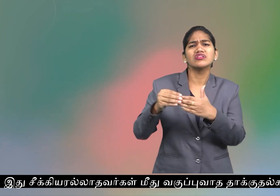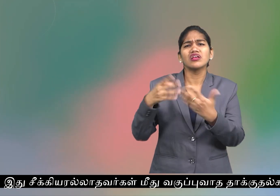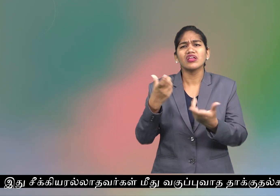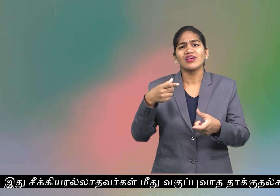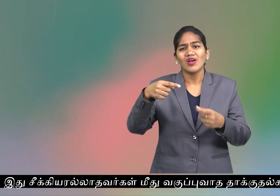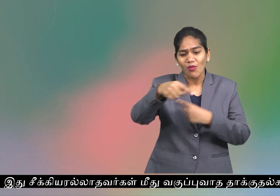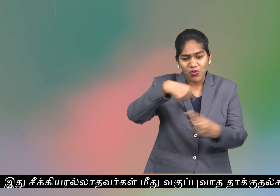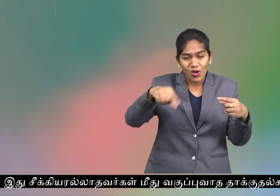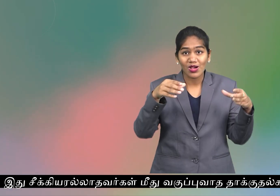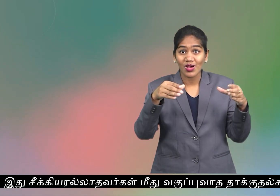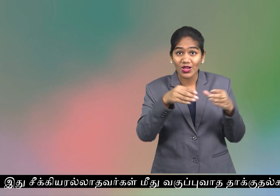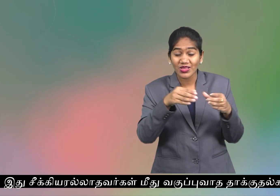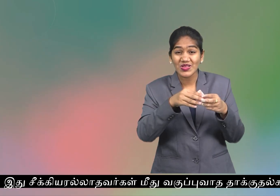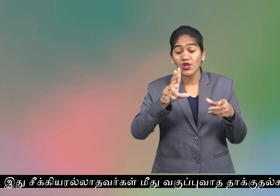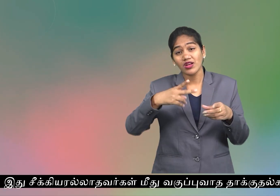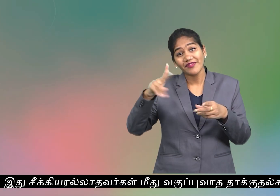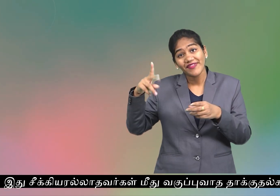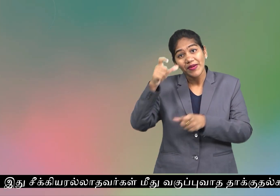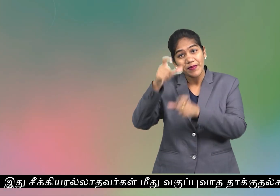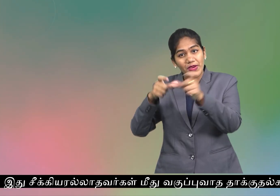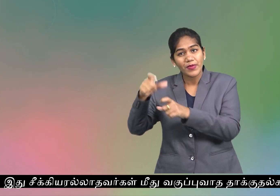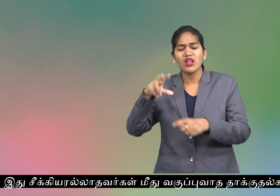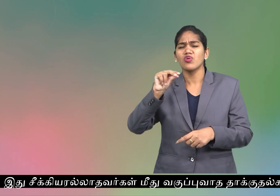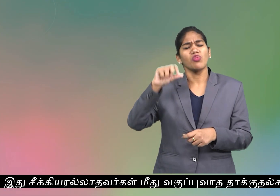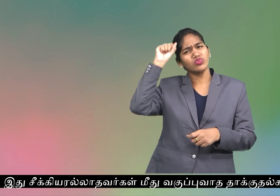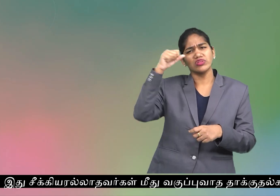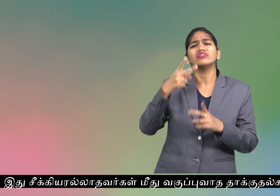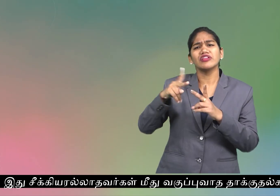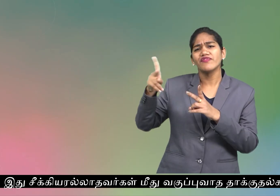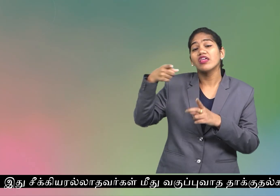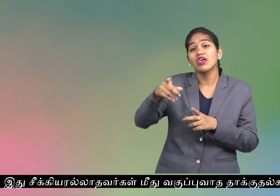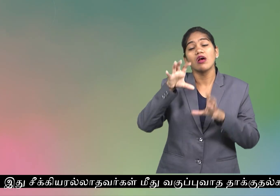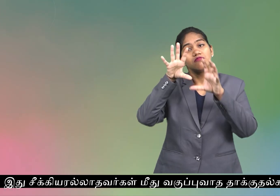மீது வகுப்புவாத தாக்குதல்களுக்கு வழிவகுத்தது.